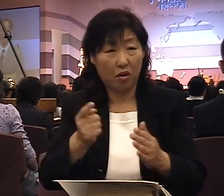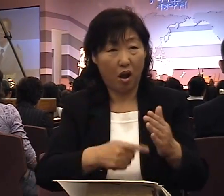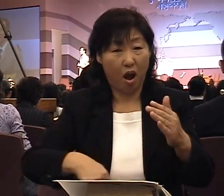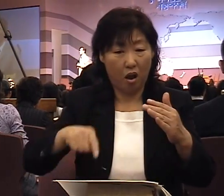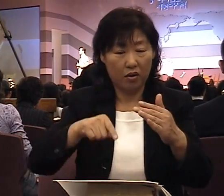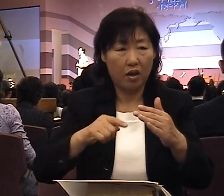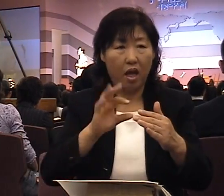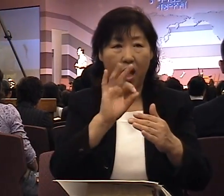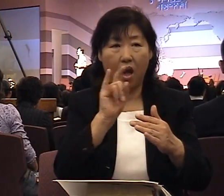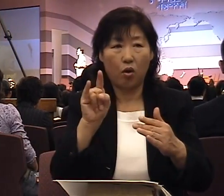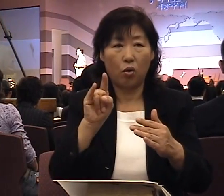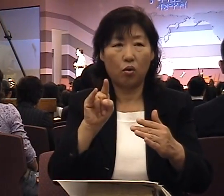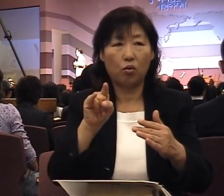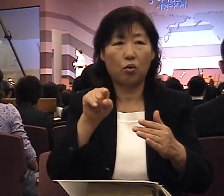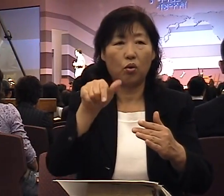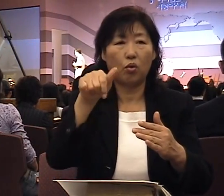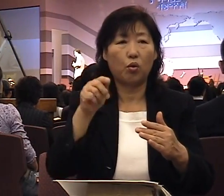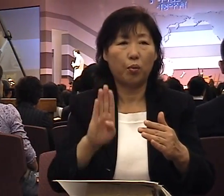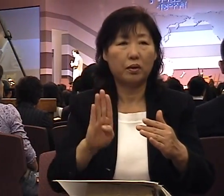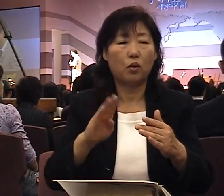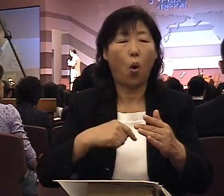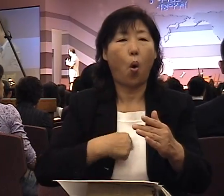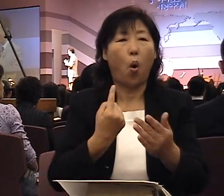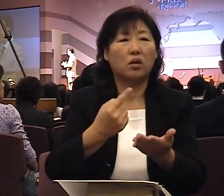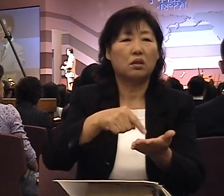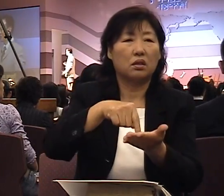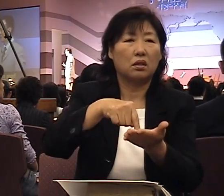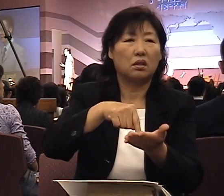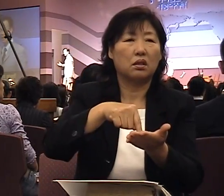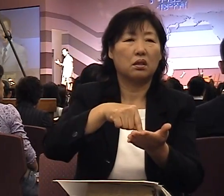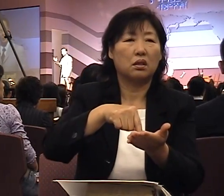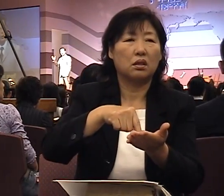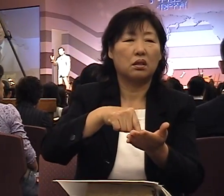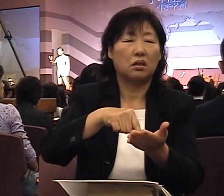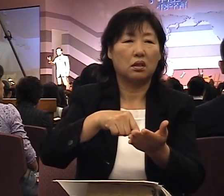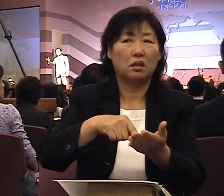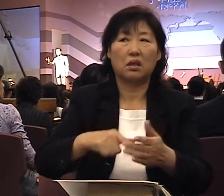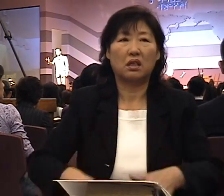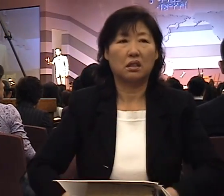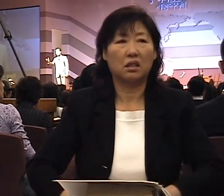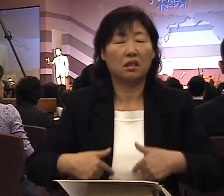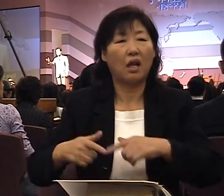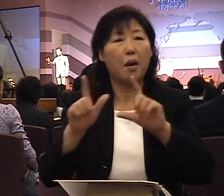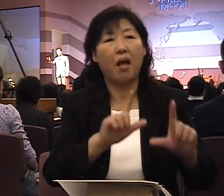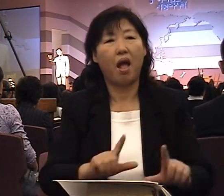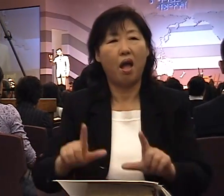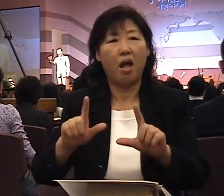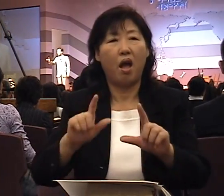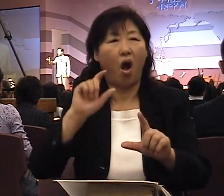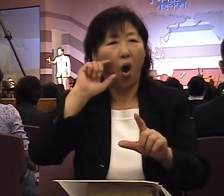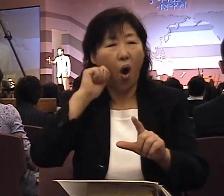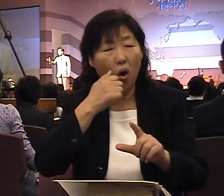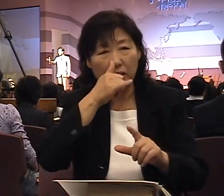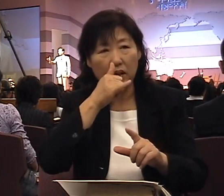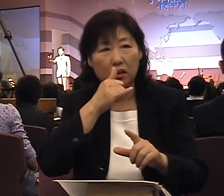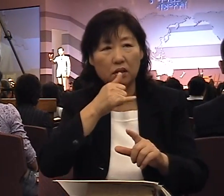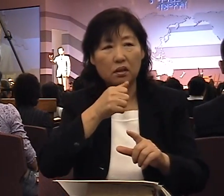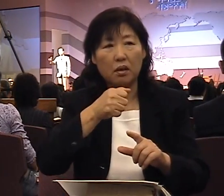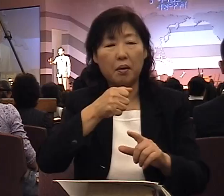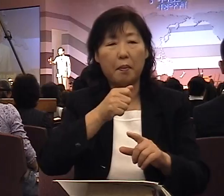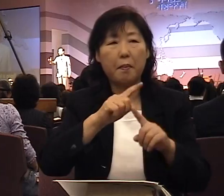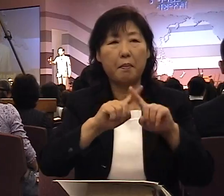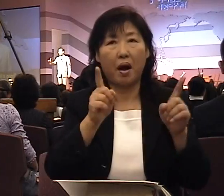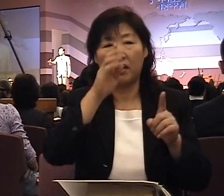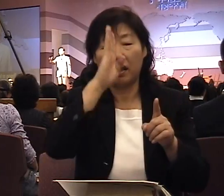애굽에서 홀로 있어야만 되는 그런 라이프의 어려움이 있었지만, 그래서 Life is not good, but God is good.